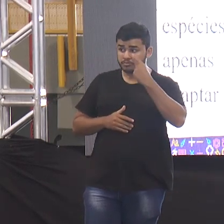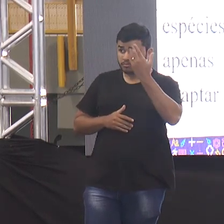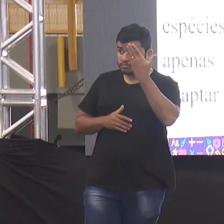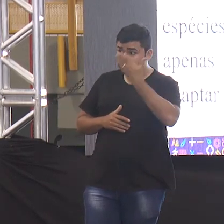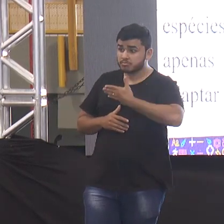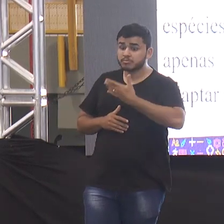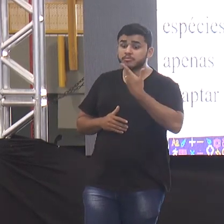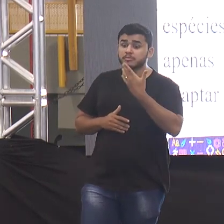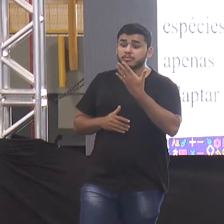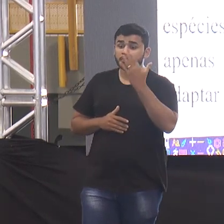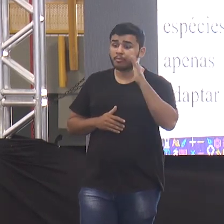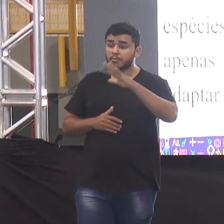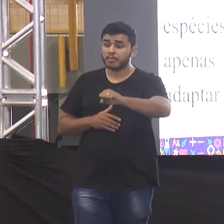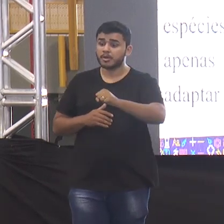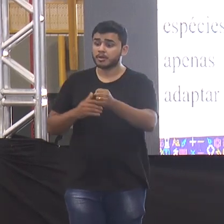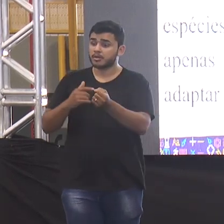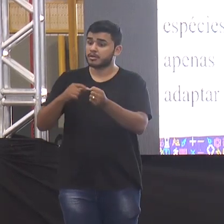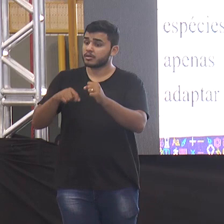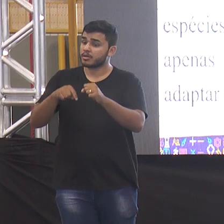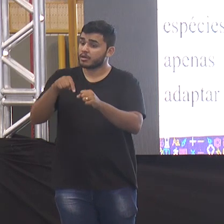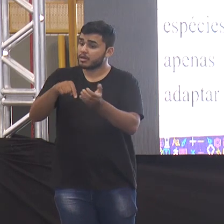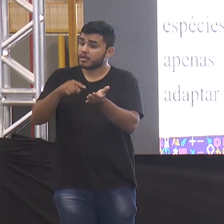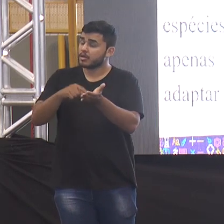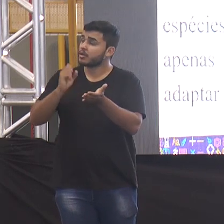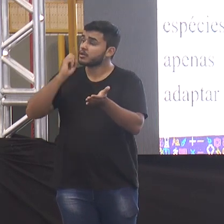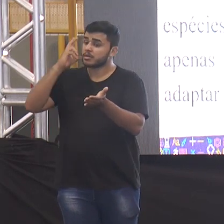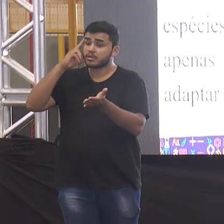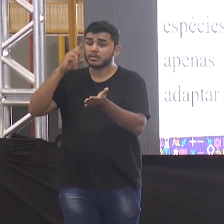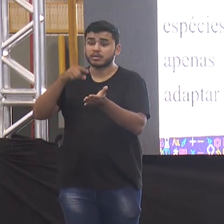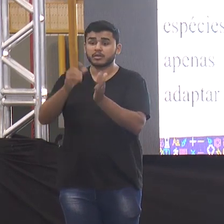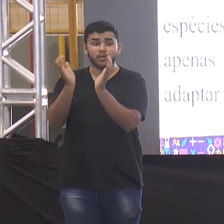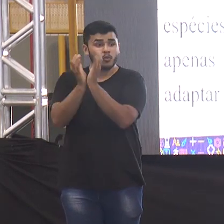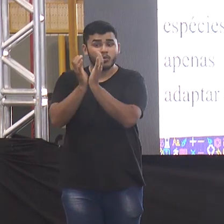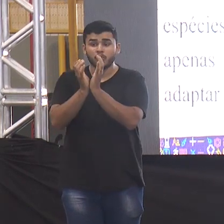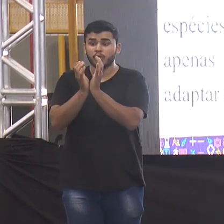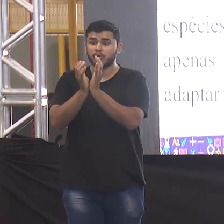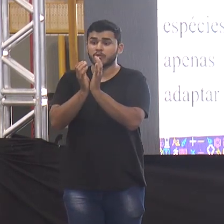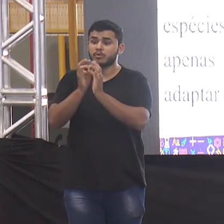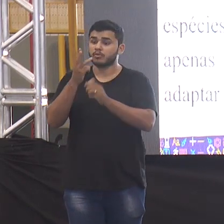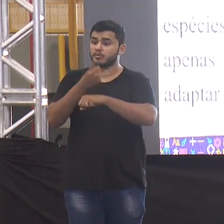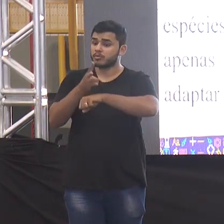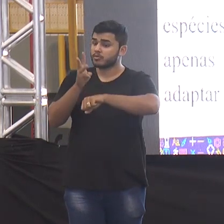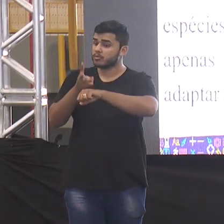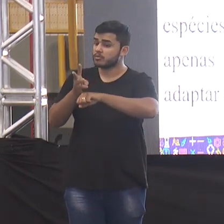Pegue o celular do seu filho, vai olhar o grupo do WhatsApp dele, que ele tem com os amigos.